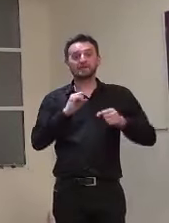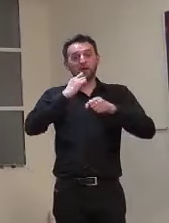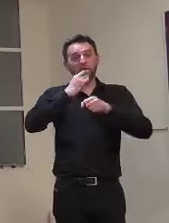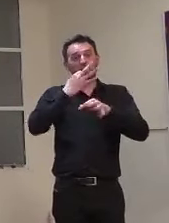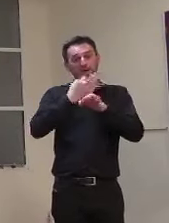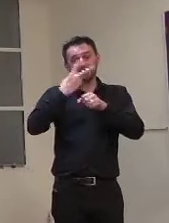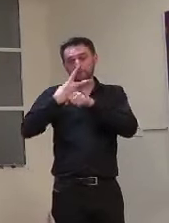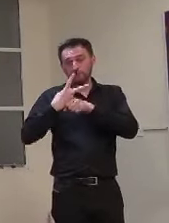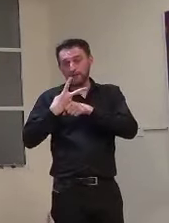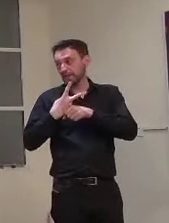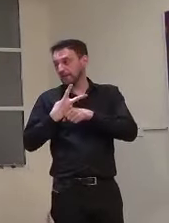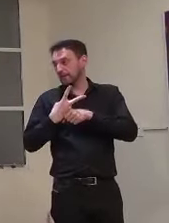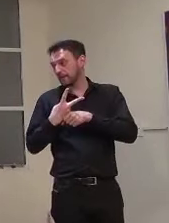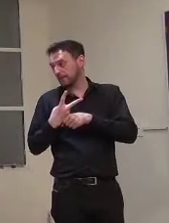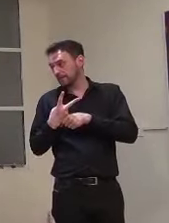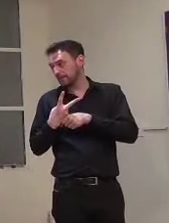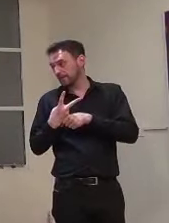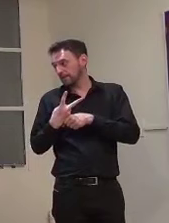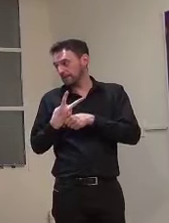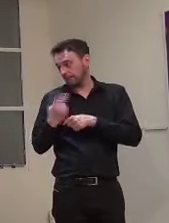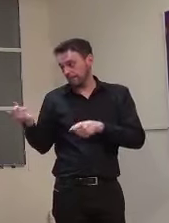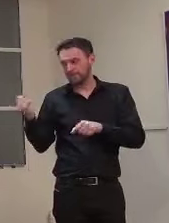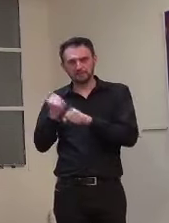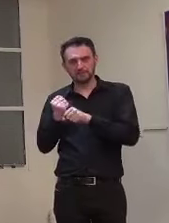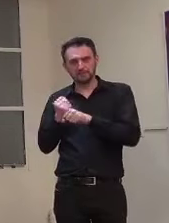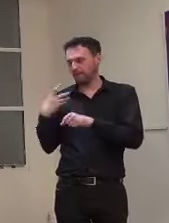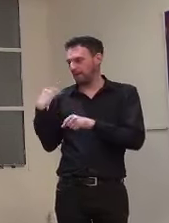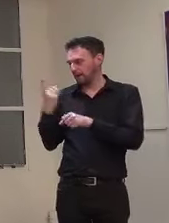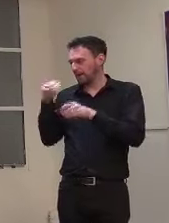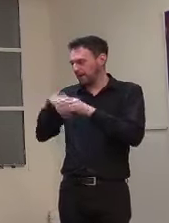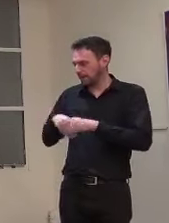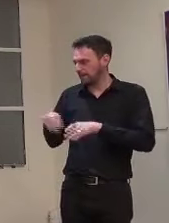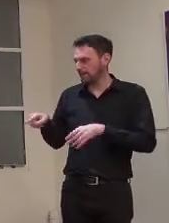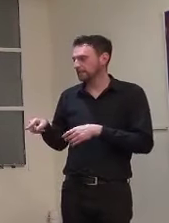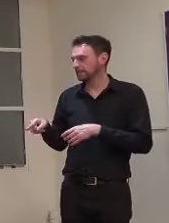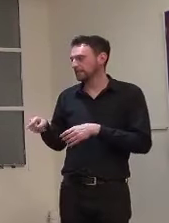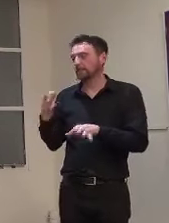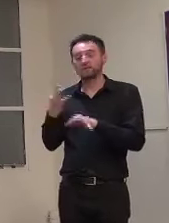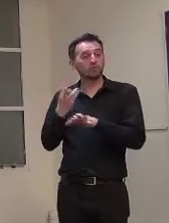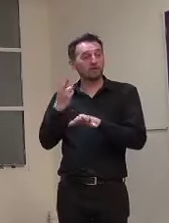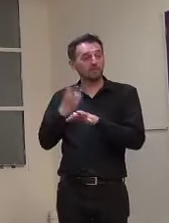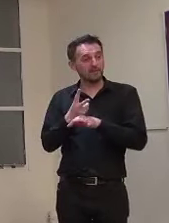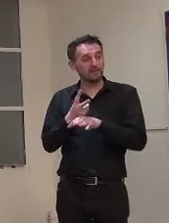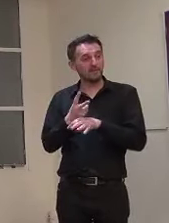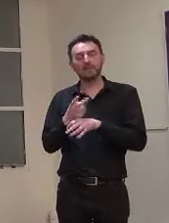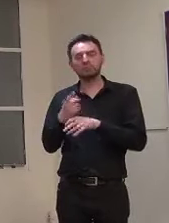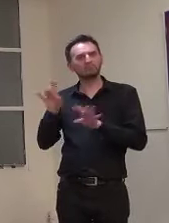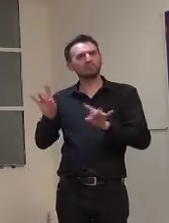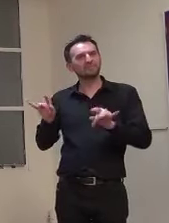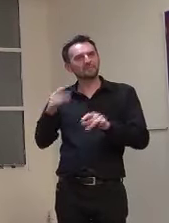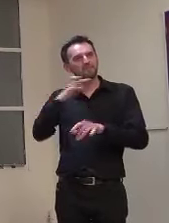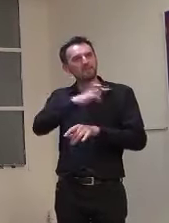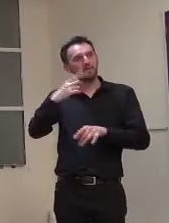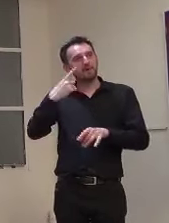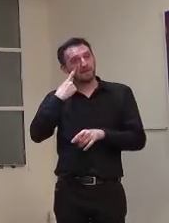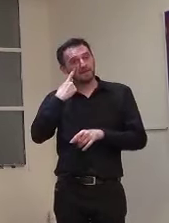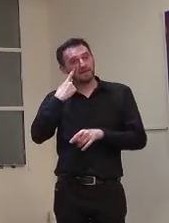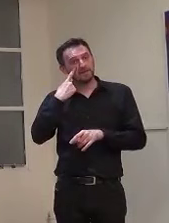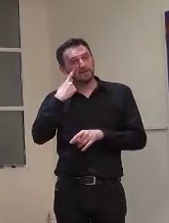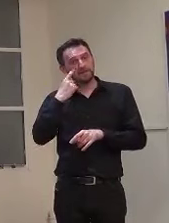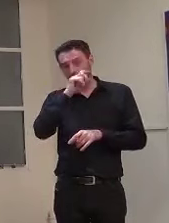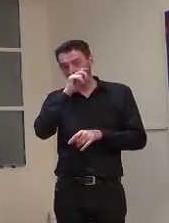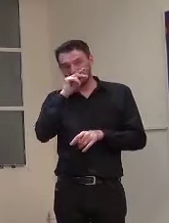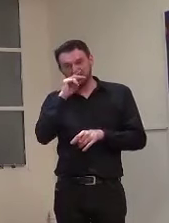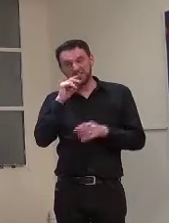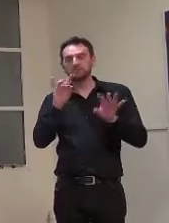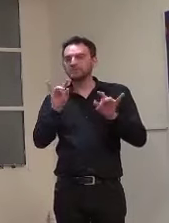y como persona que trabaja en la que la media es complejo que es el pp y para la construcción de